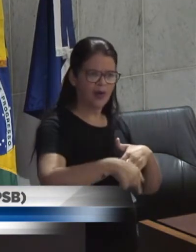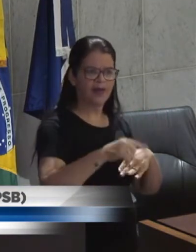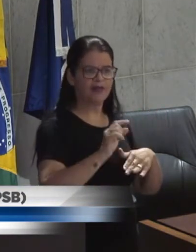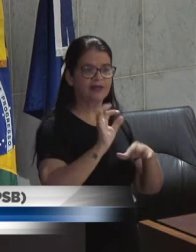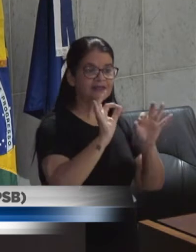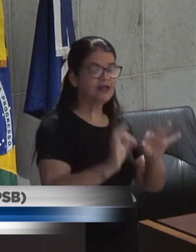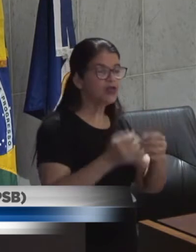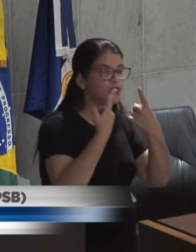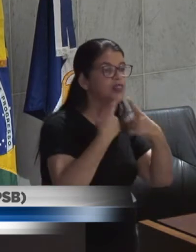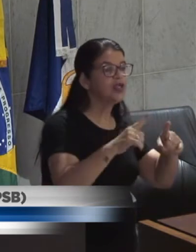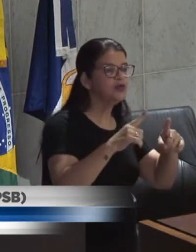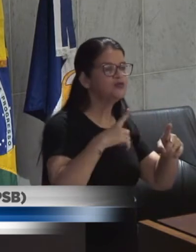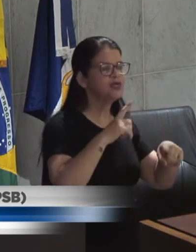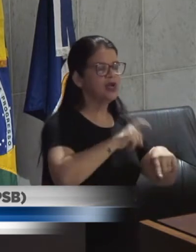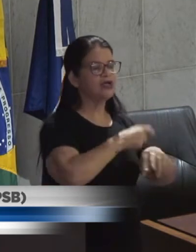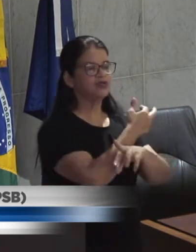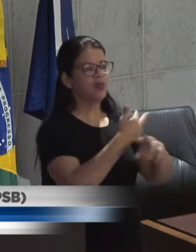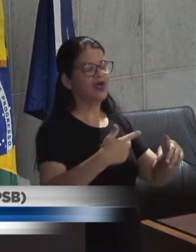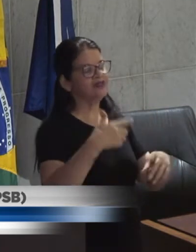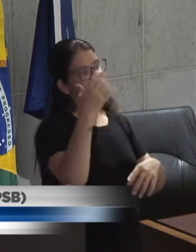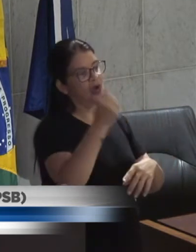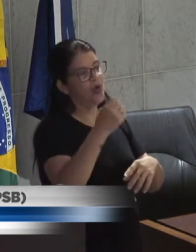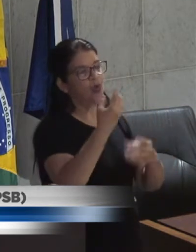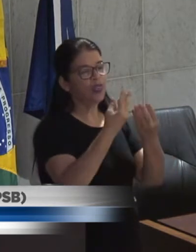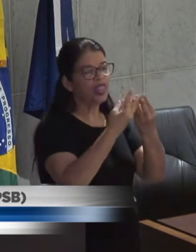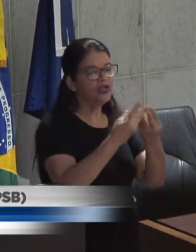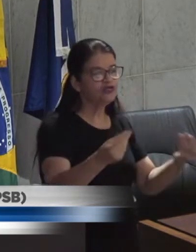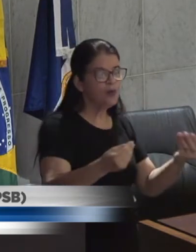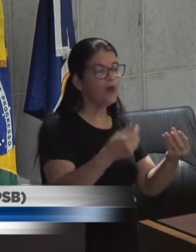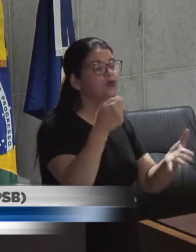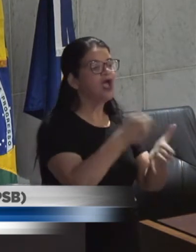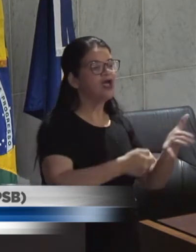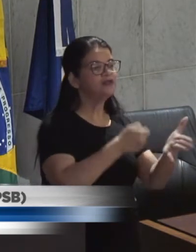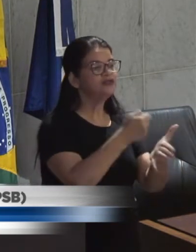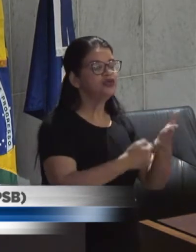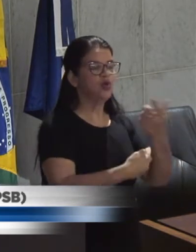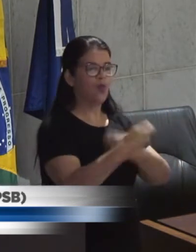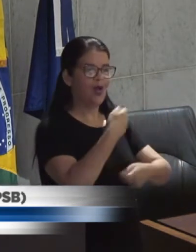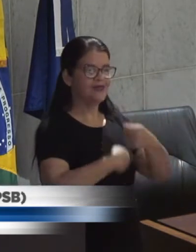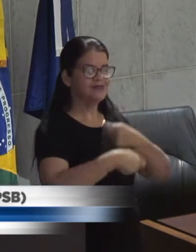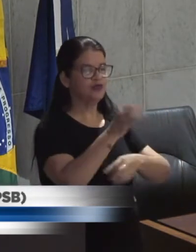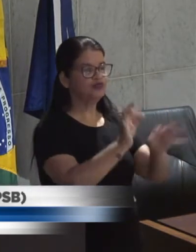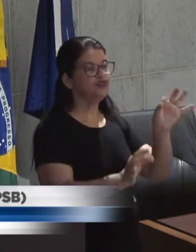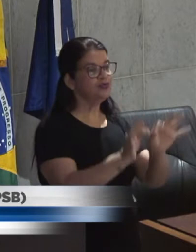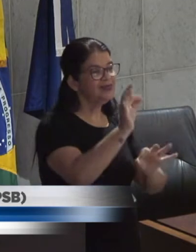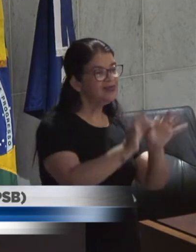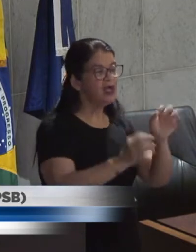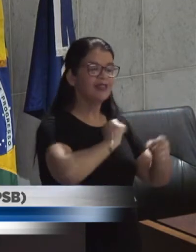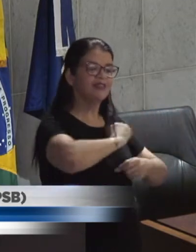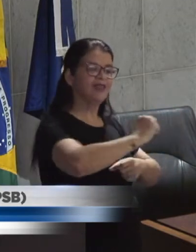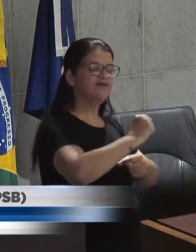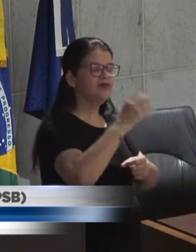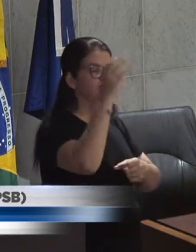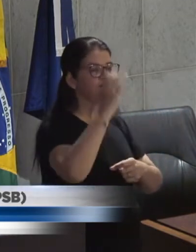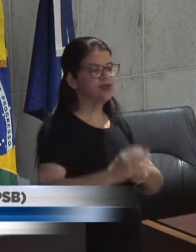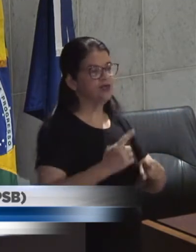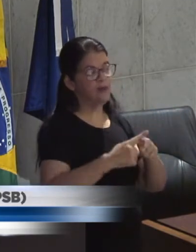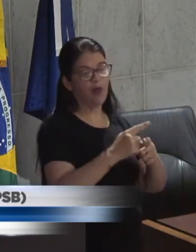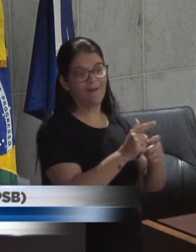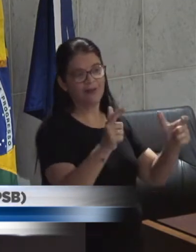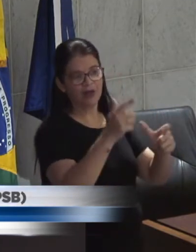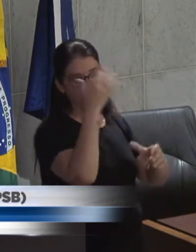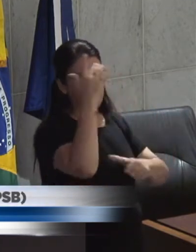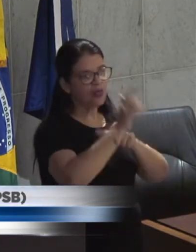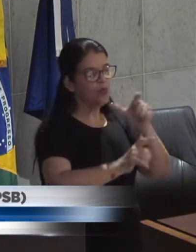certo? Denunciando a situação da Previdência Social, desmonte e exigindo uma ação judicial defendendo o cidadão, porque a maioria do povo